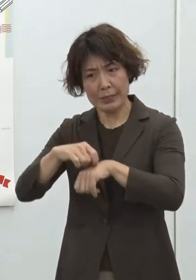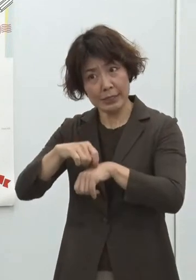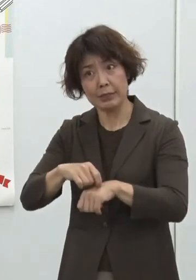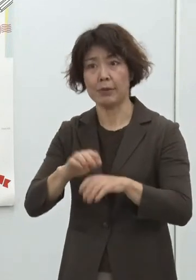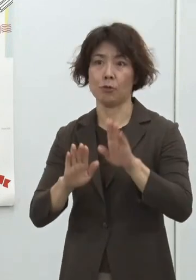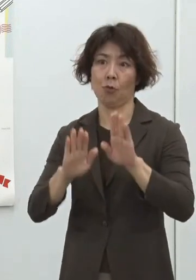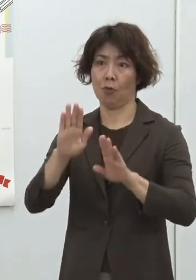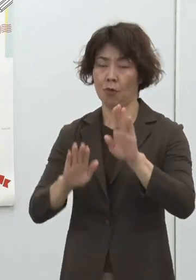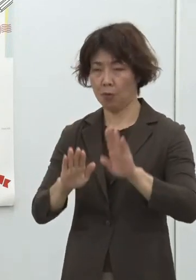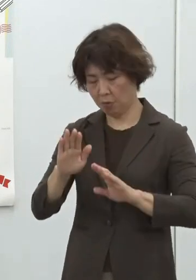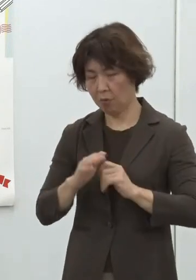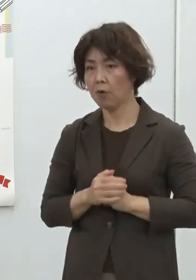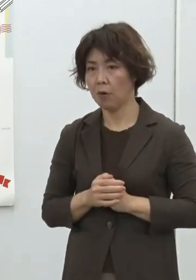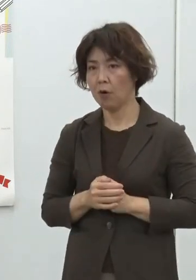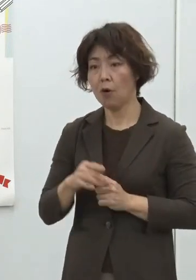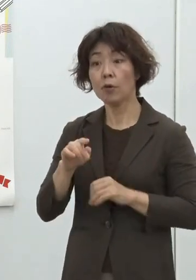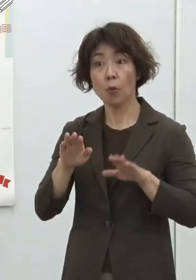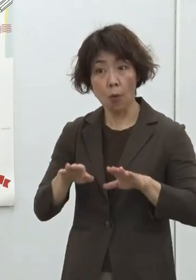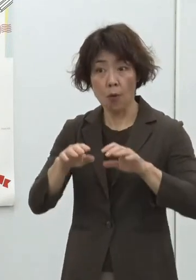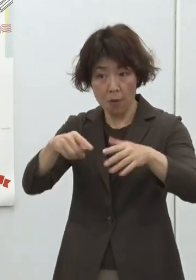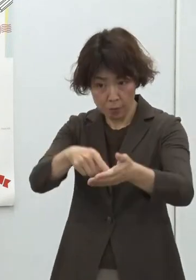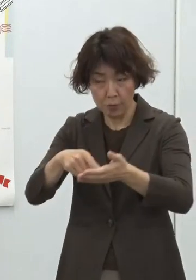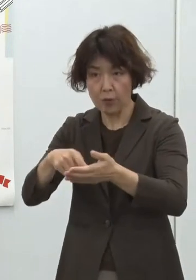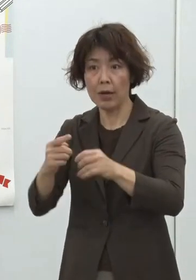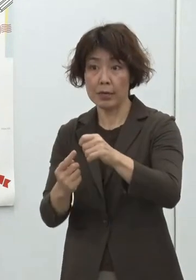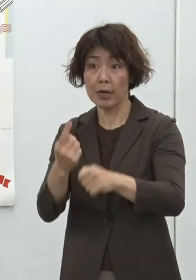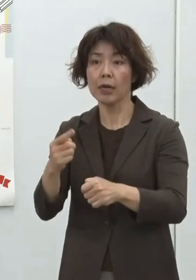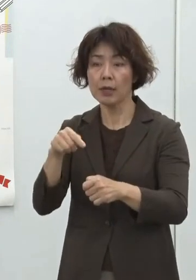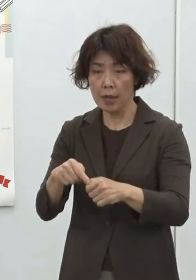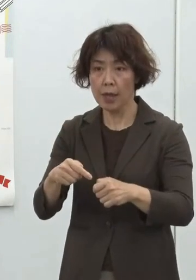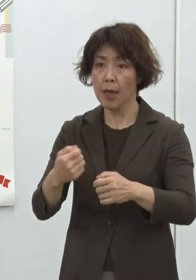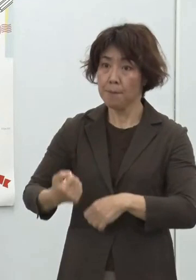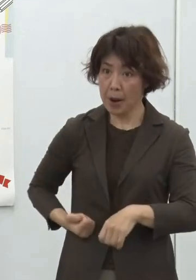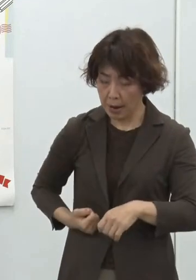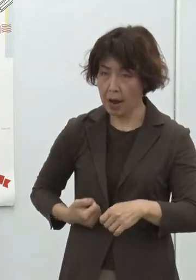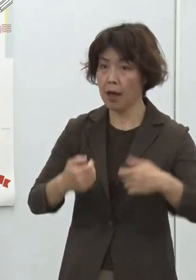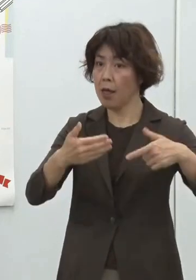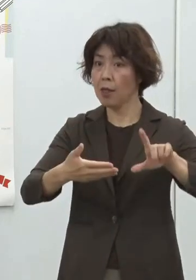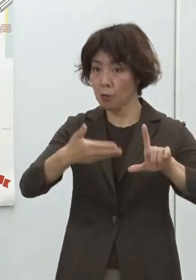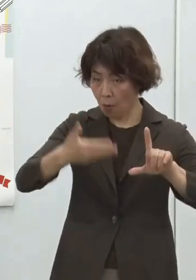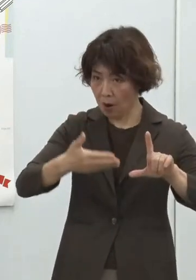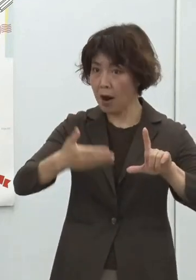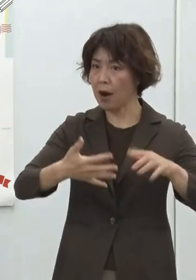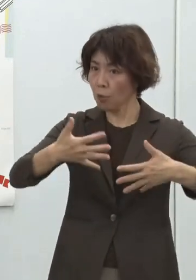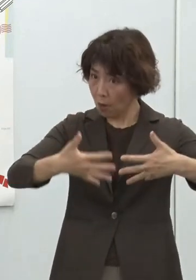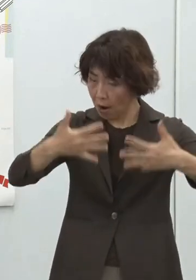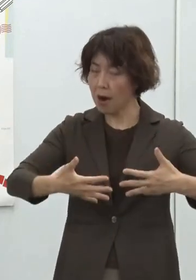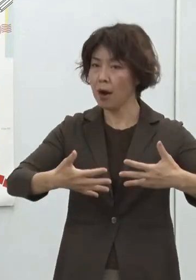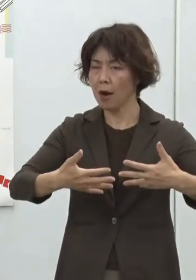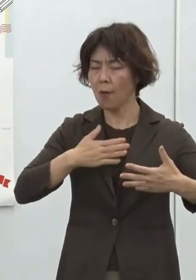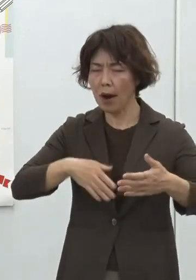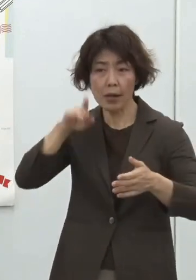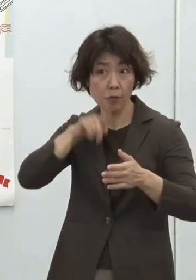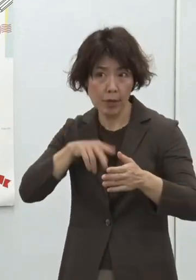りまして、でこういった機会を通じてですね、漫画や動画という見やすくて分かりやすいようなコンテンツを通じまして